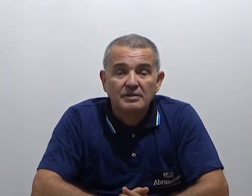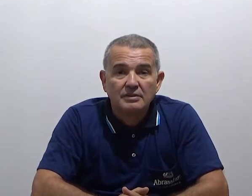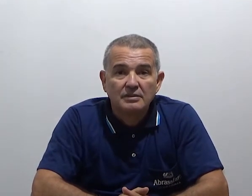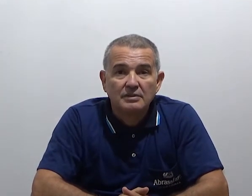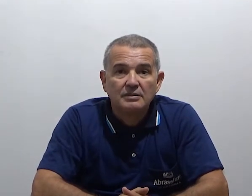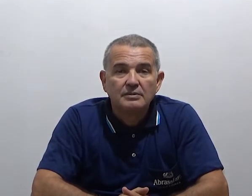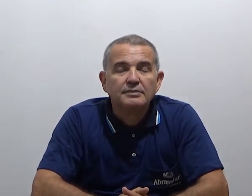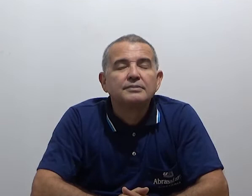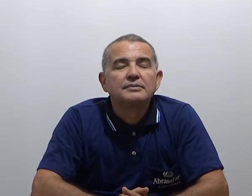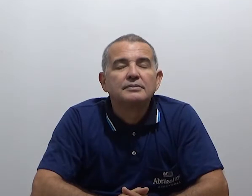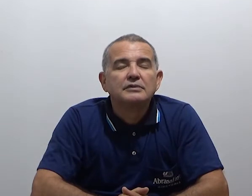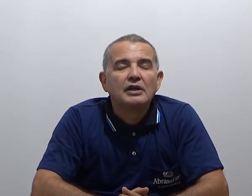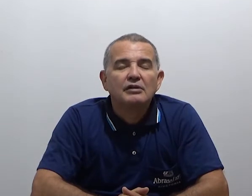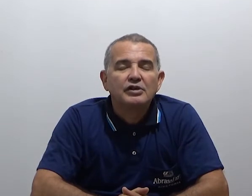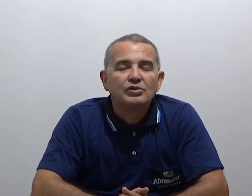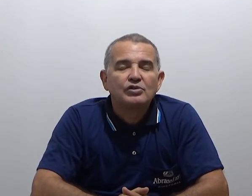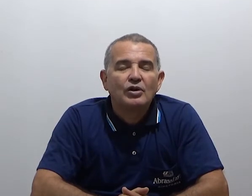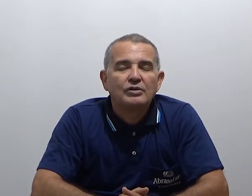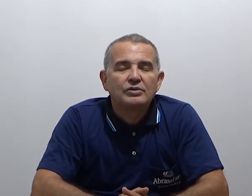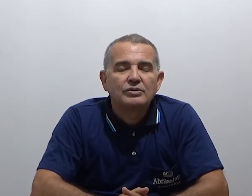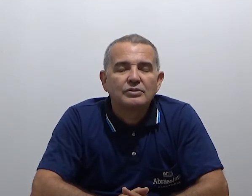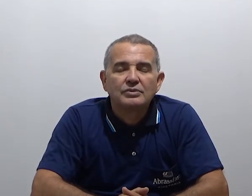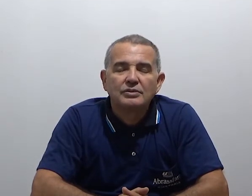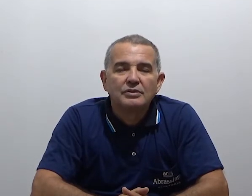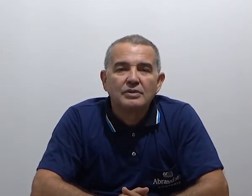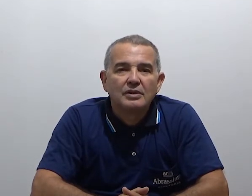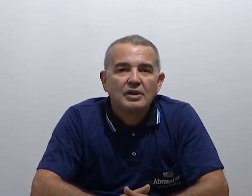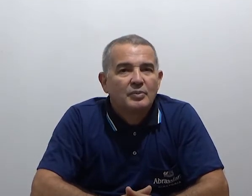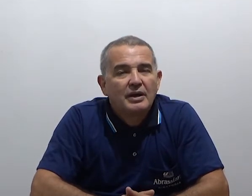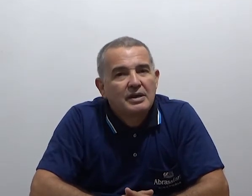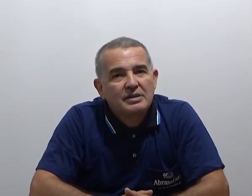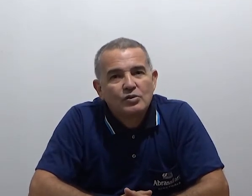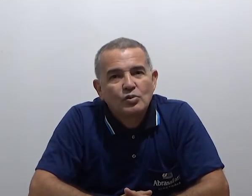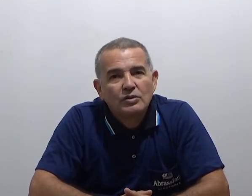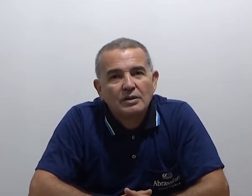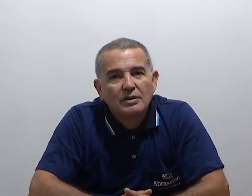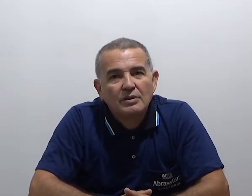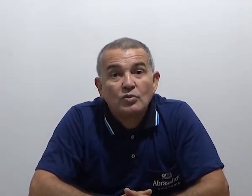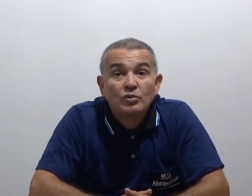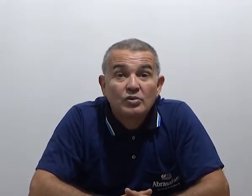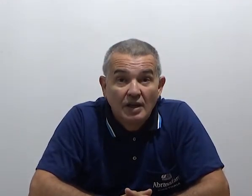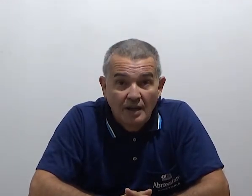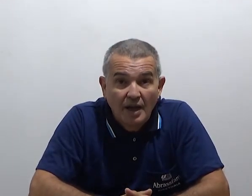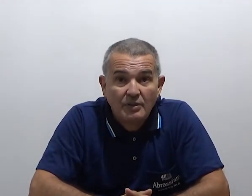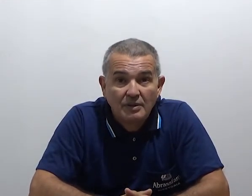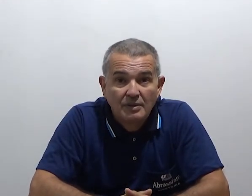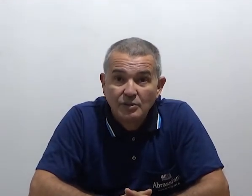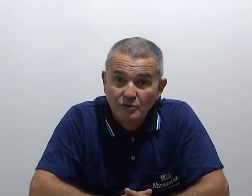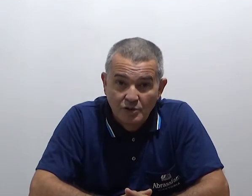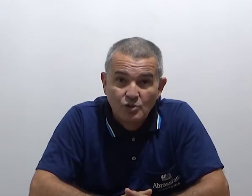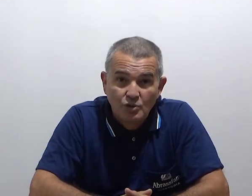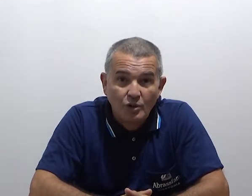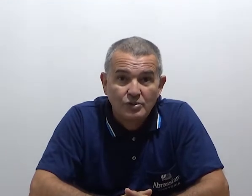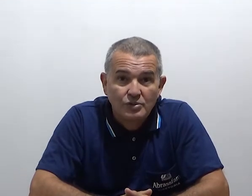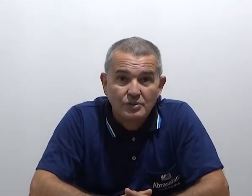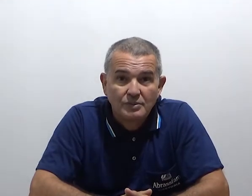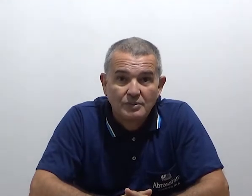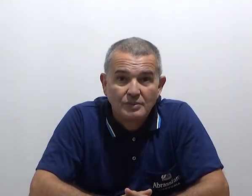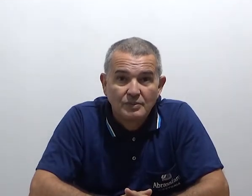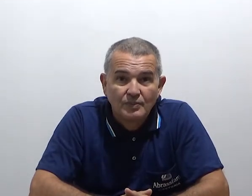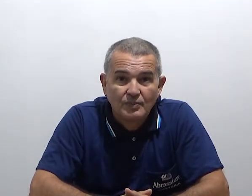raiva, ele fecha os olhos. E para a criança surda, o mundo se acaba quando fecha os